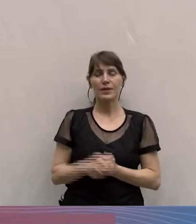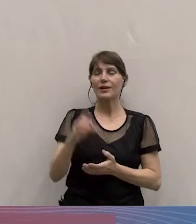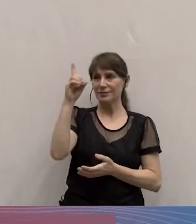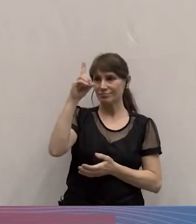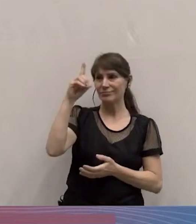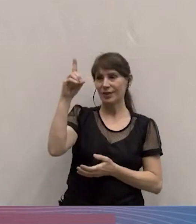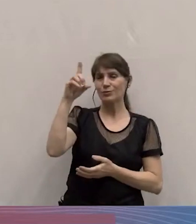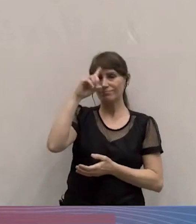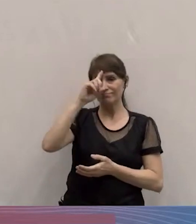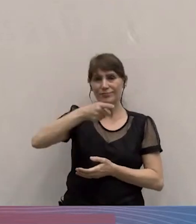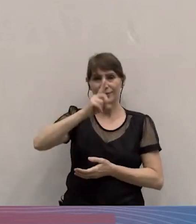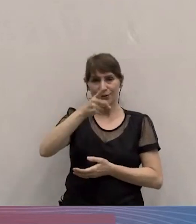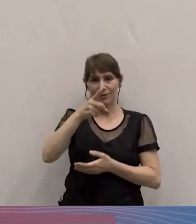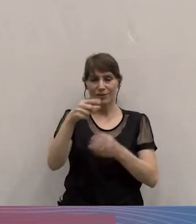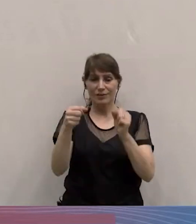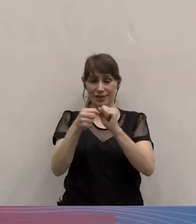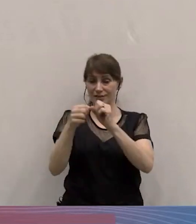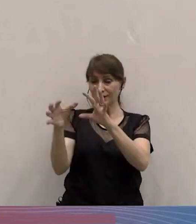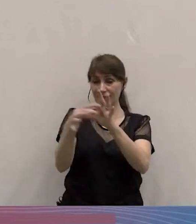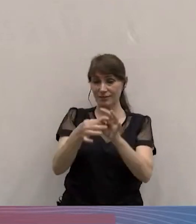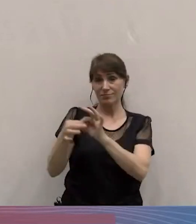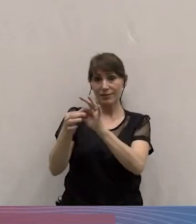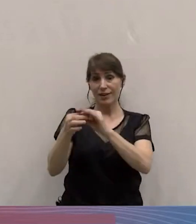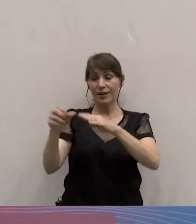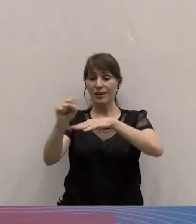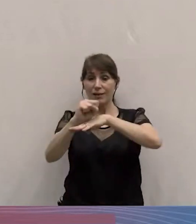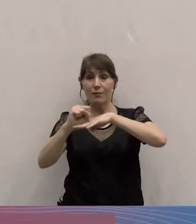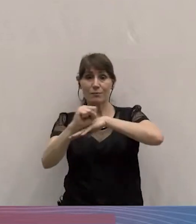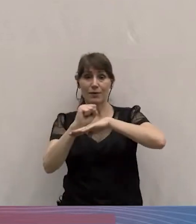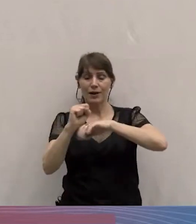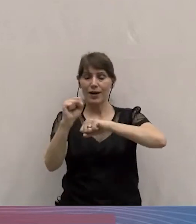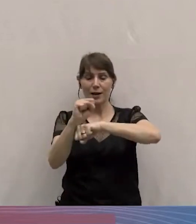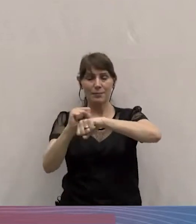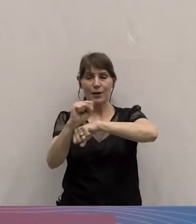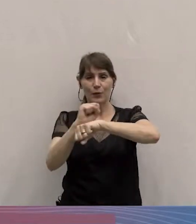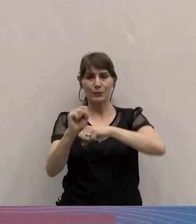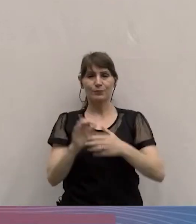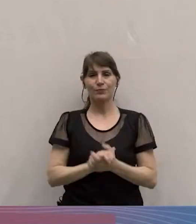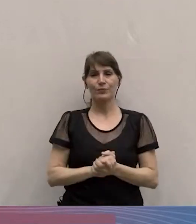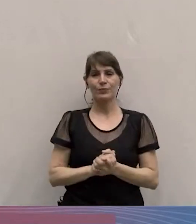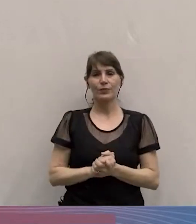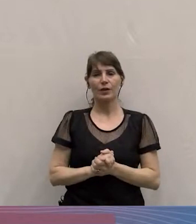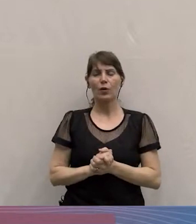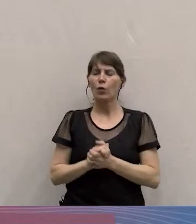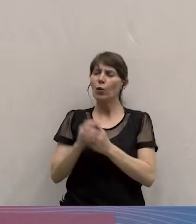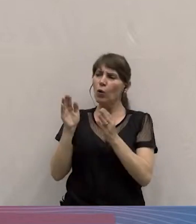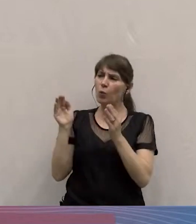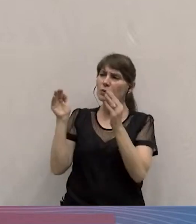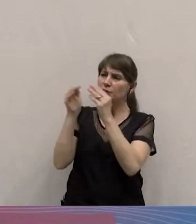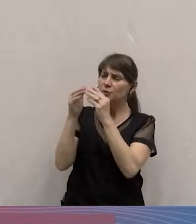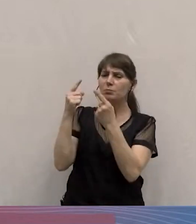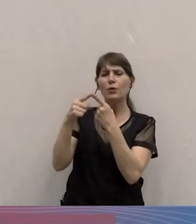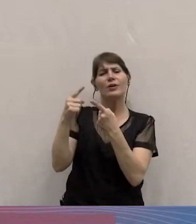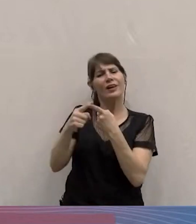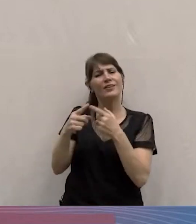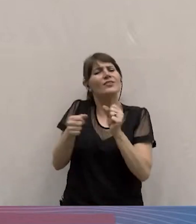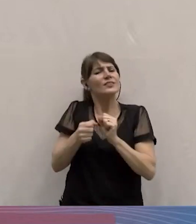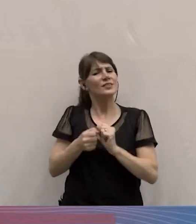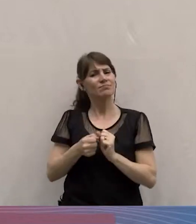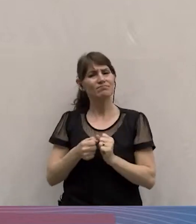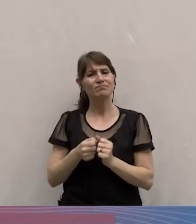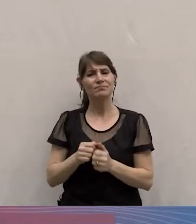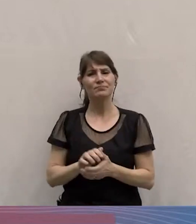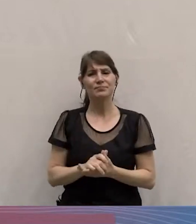Deus então fez essa aliança com Abraão. Qual era o objetivo disso?